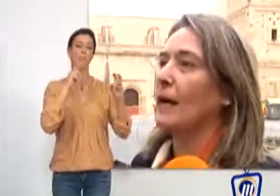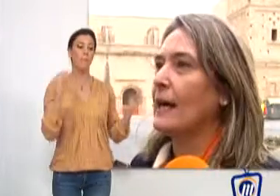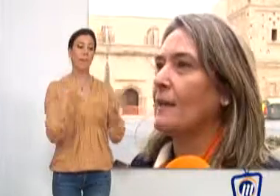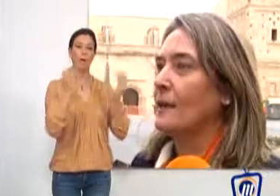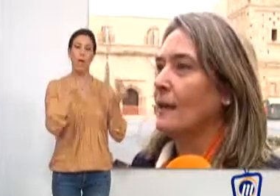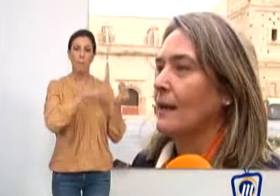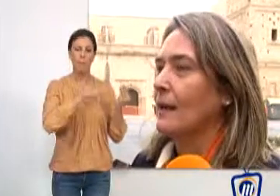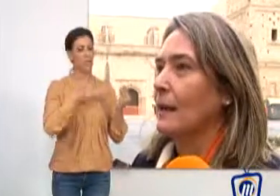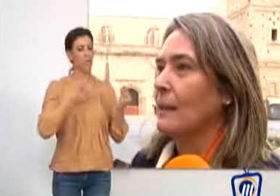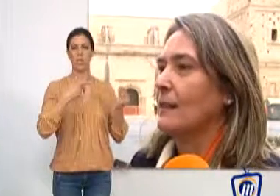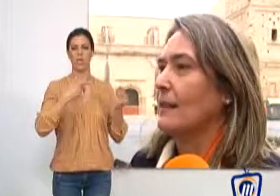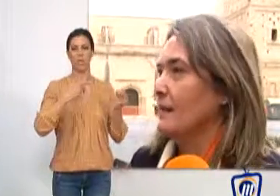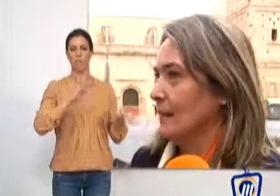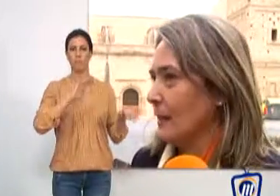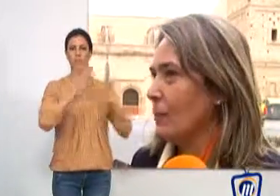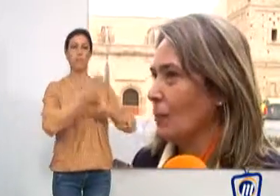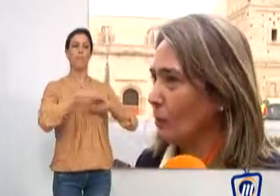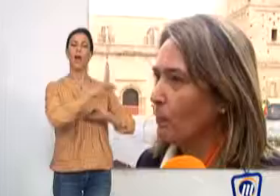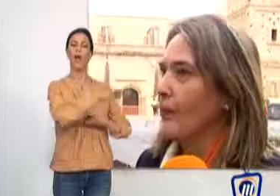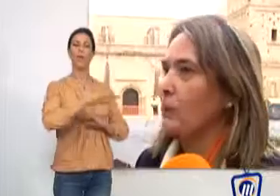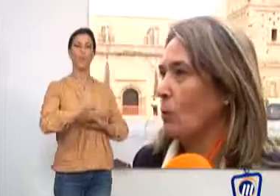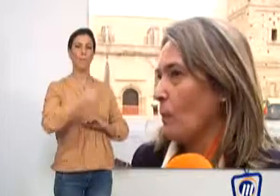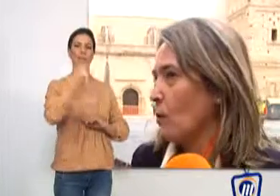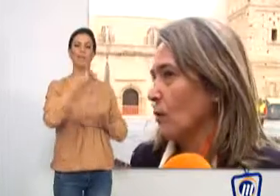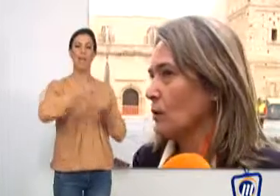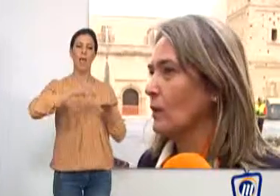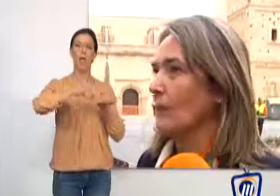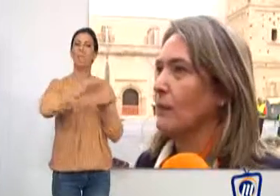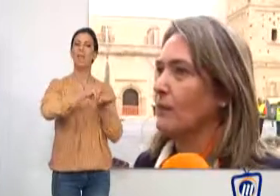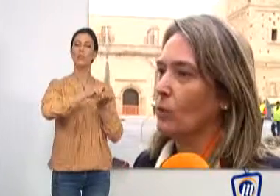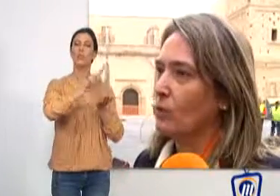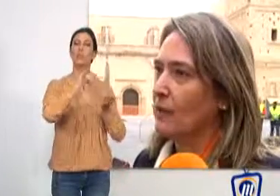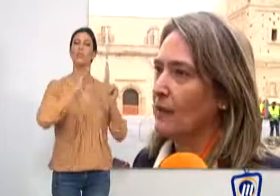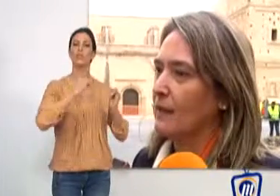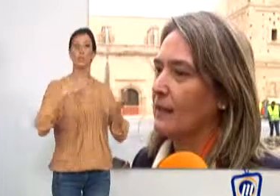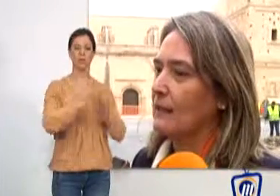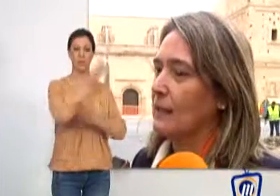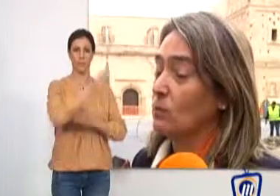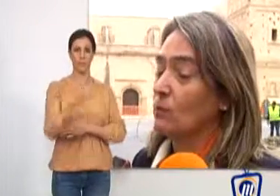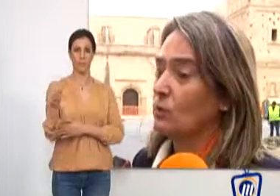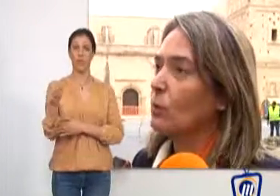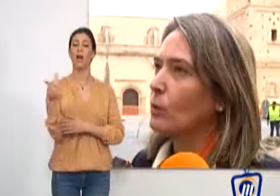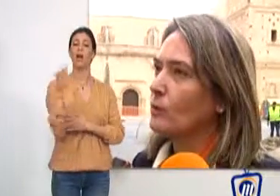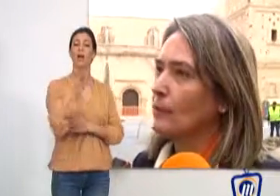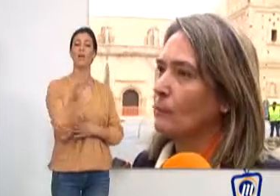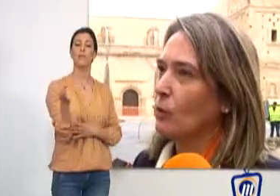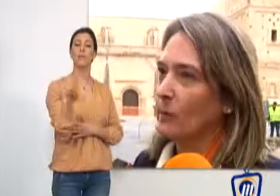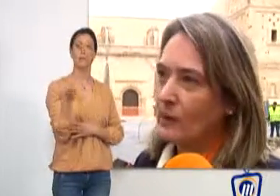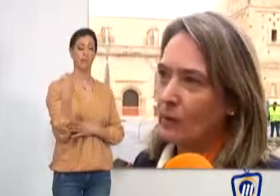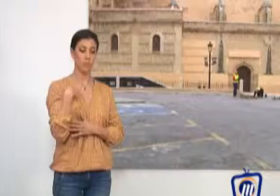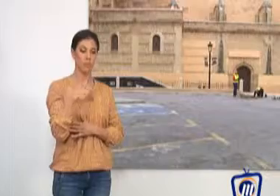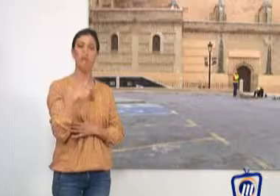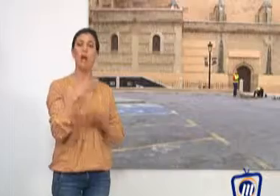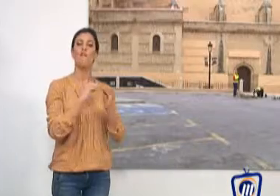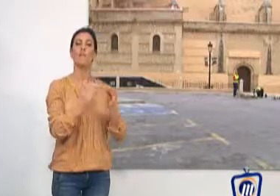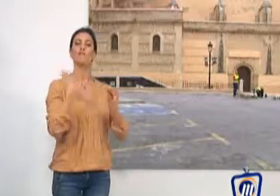la mejora de la plaza se encaminará a convertirla en una zona peatonal y para el disfrute de los ciudadanos también Indicó que